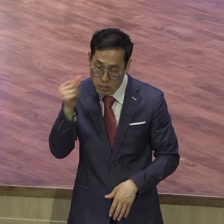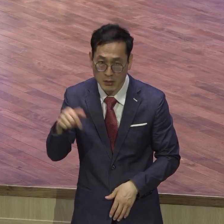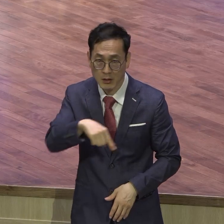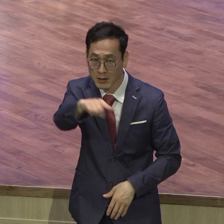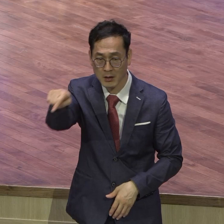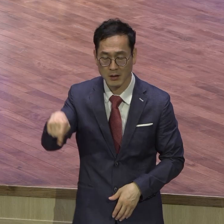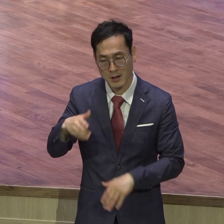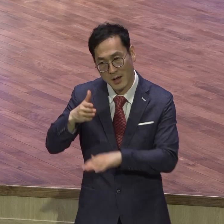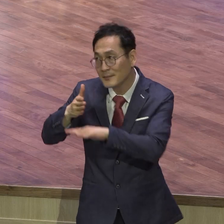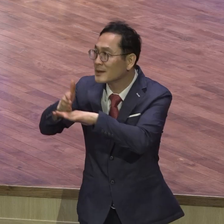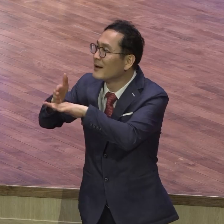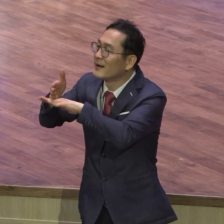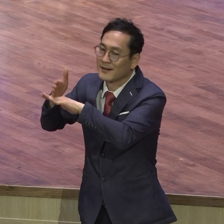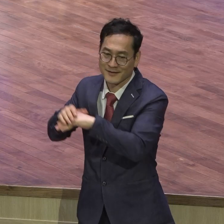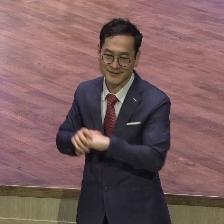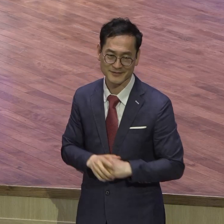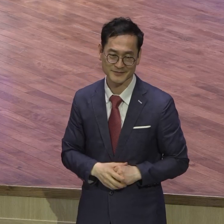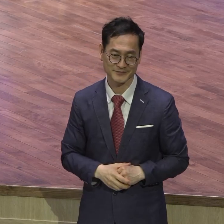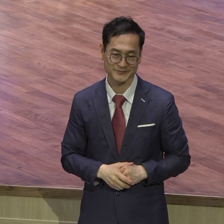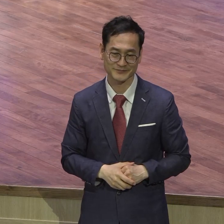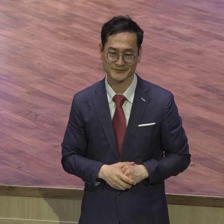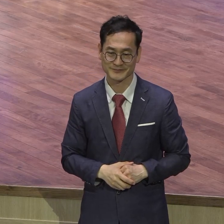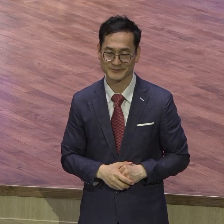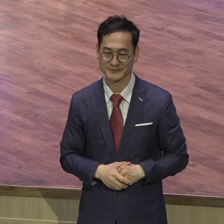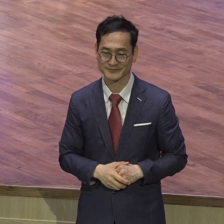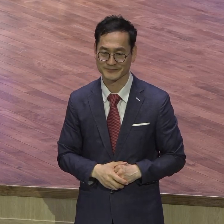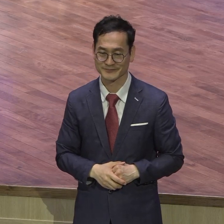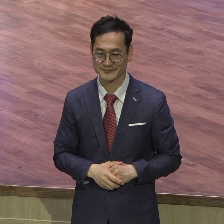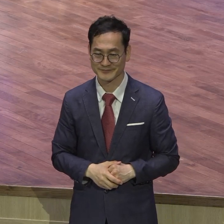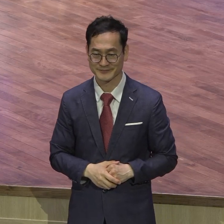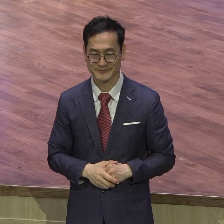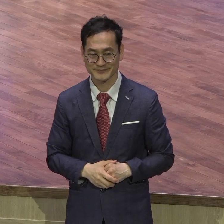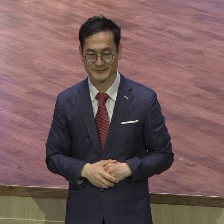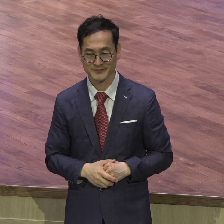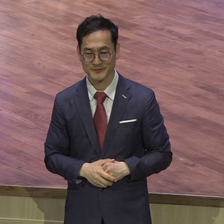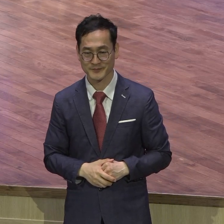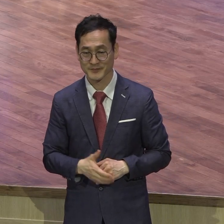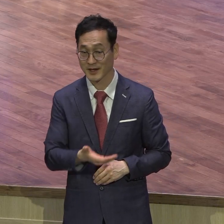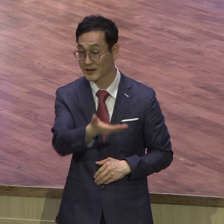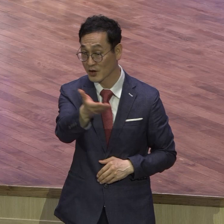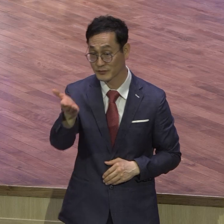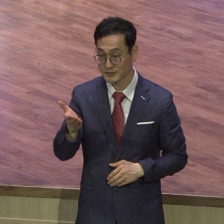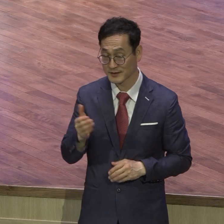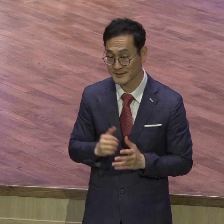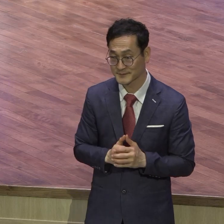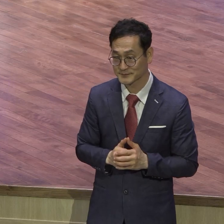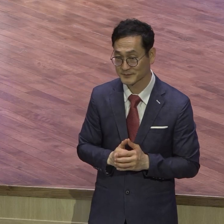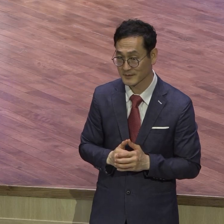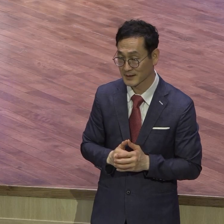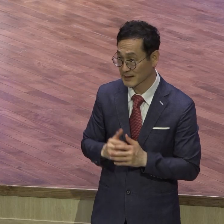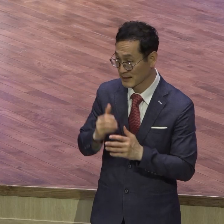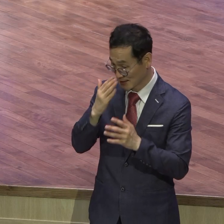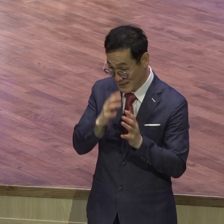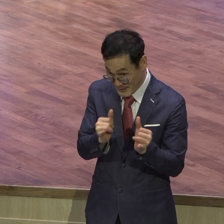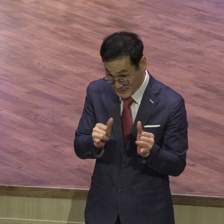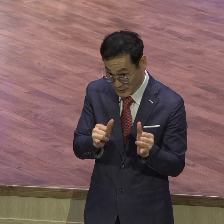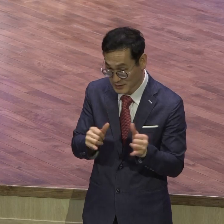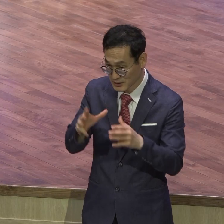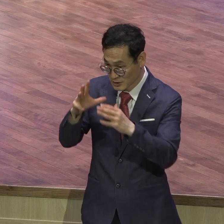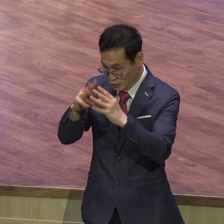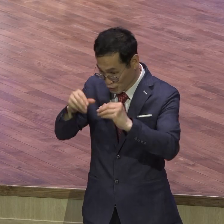자 여러분을요 이스라엘 백성들을 출혁업시킨